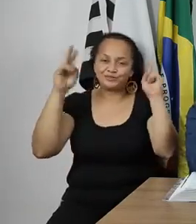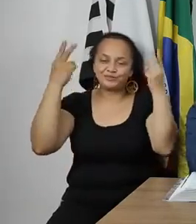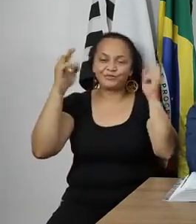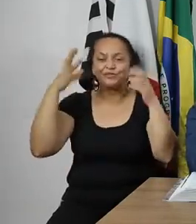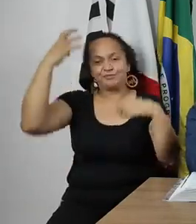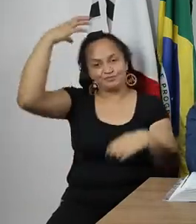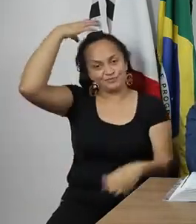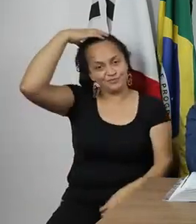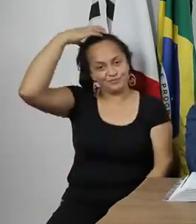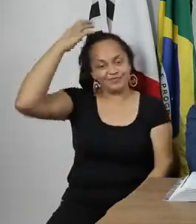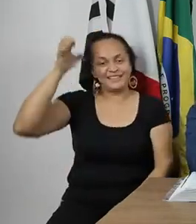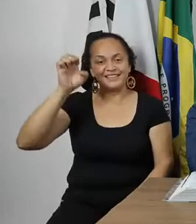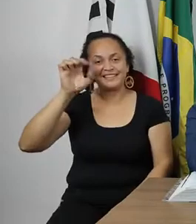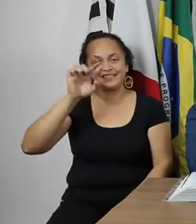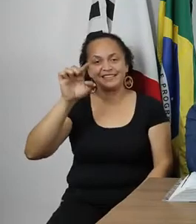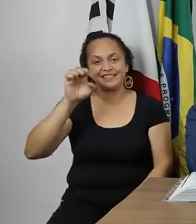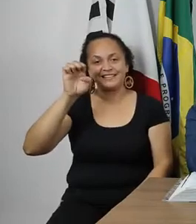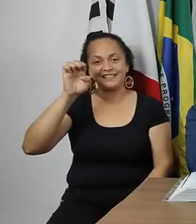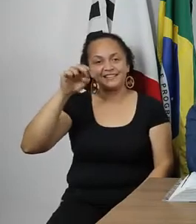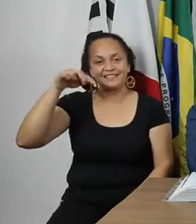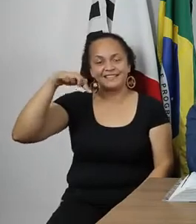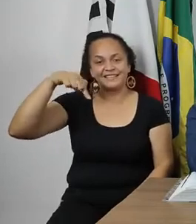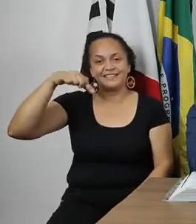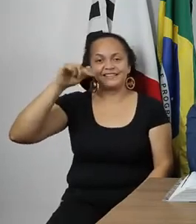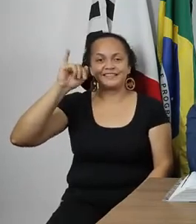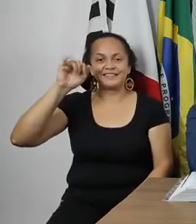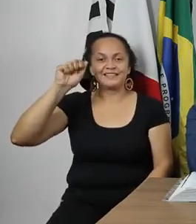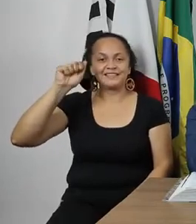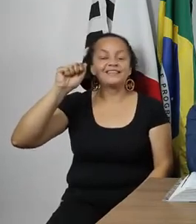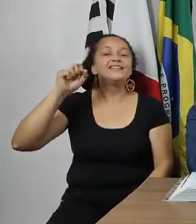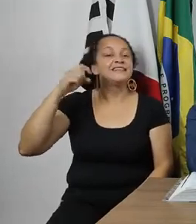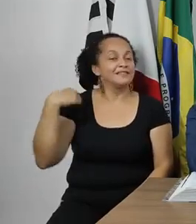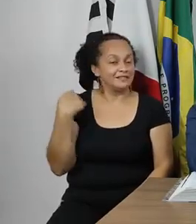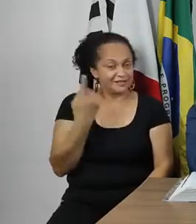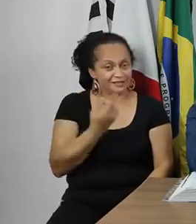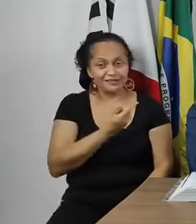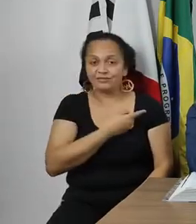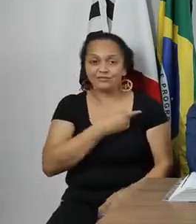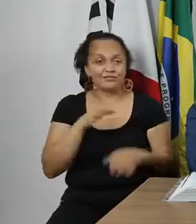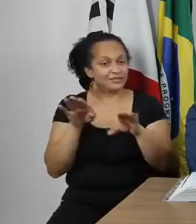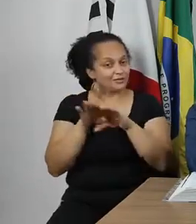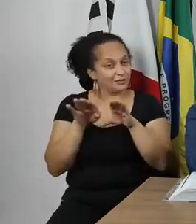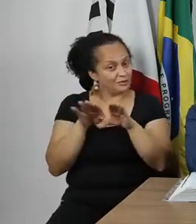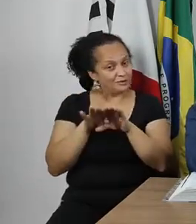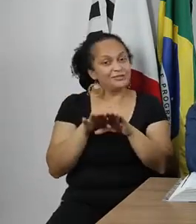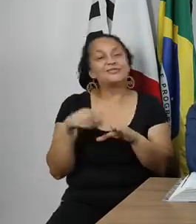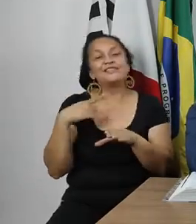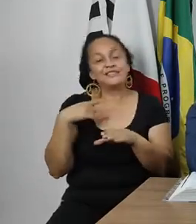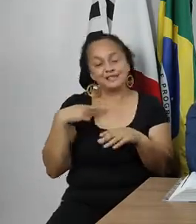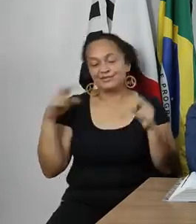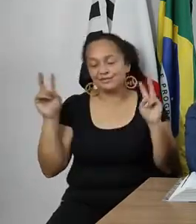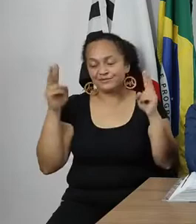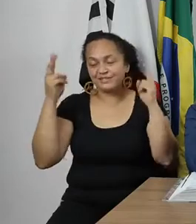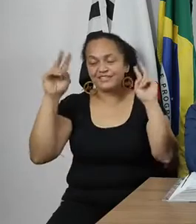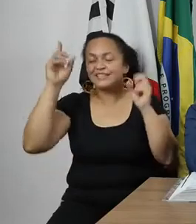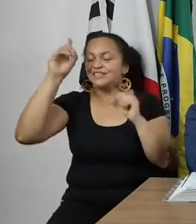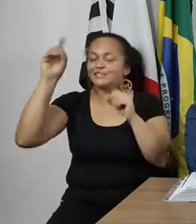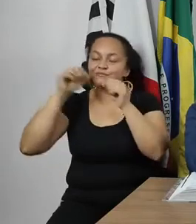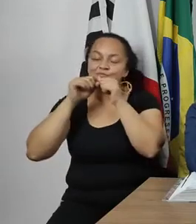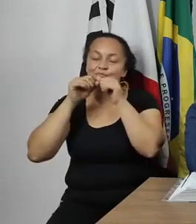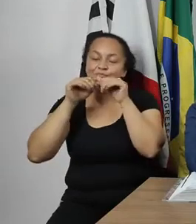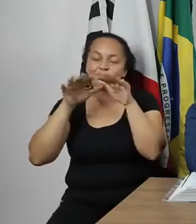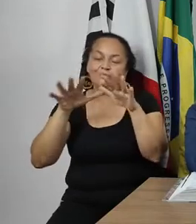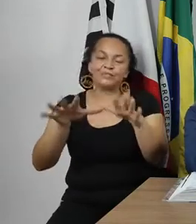Ele dá a muitos de nós. Como Ele dá a nós a todo momento. Porque Deus é bom. Ele ama nos abençoar. Ele ama